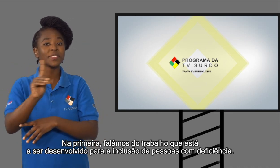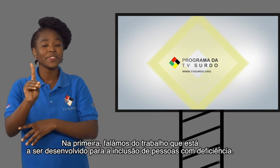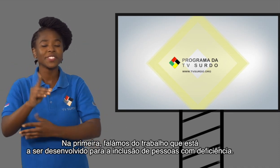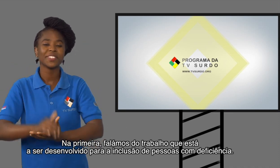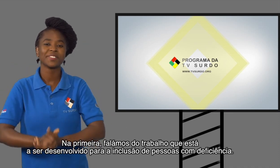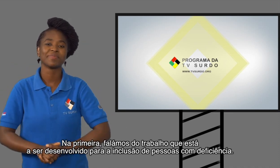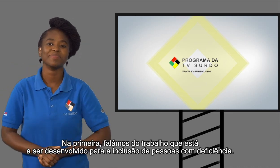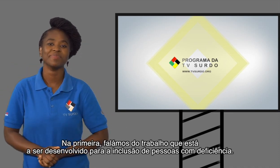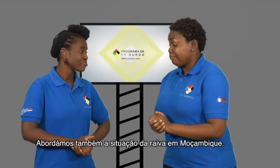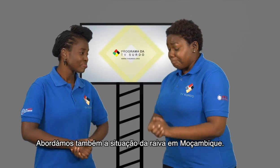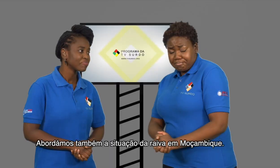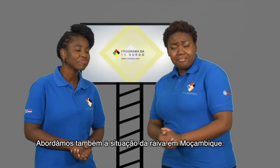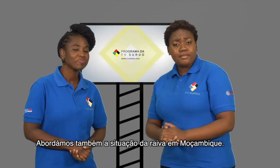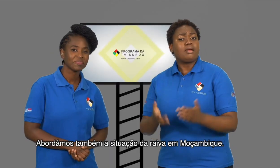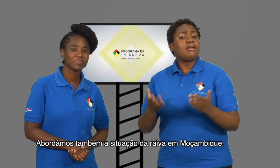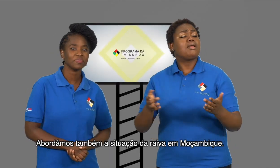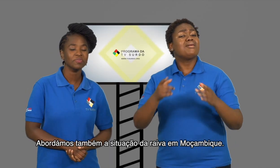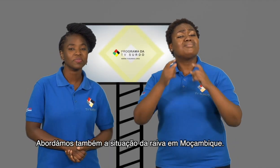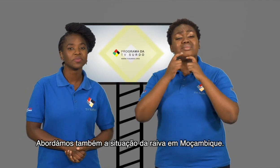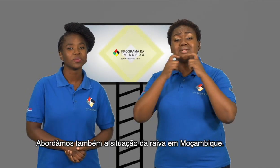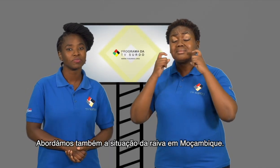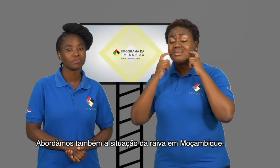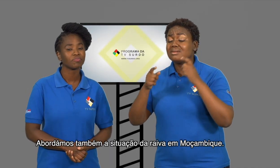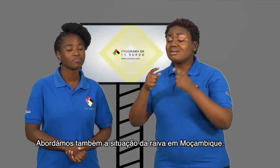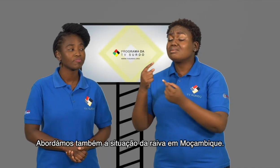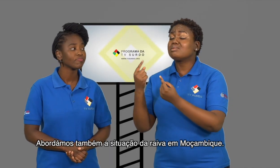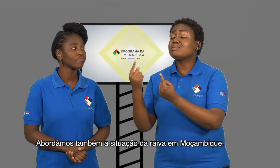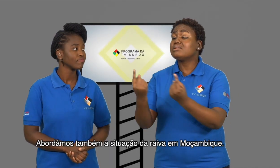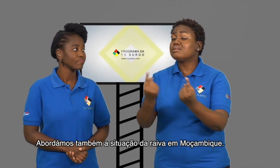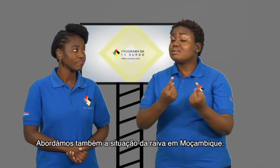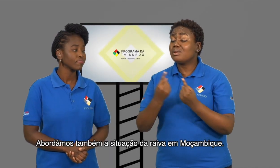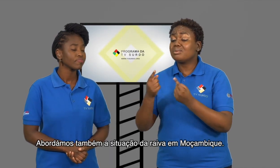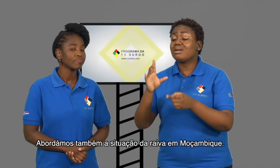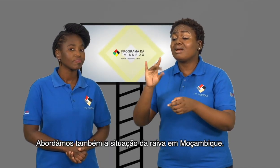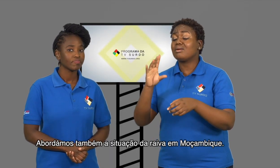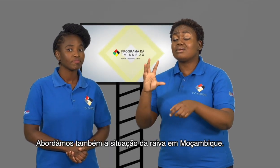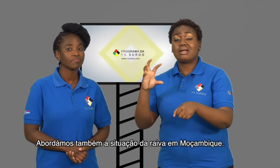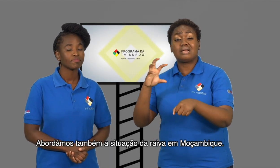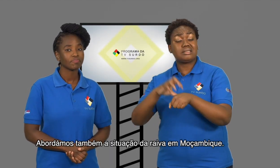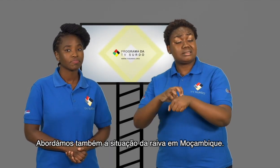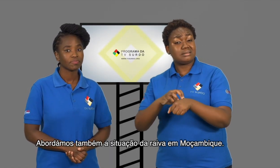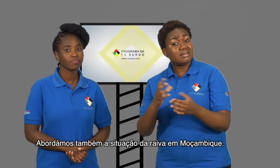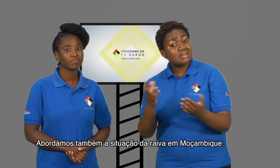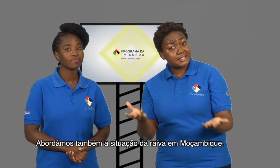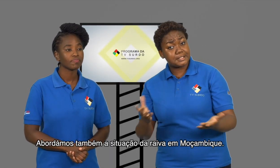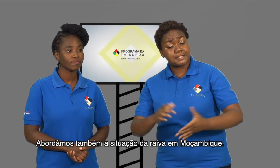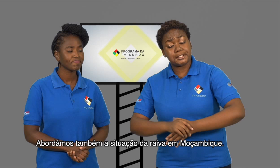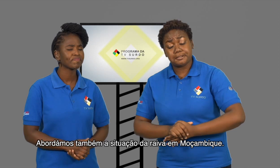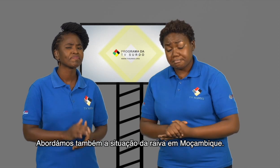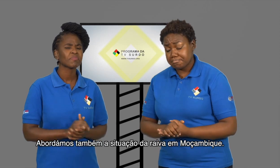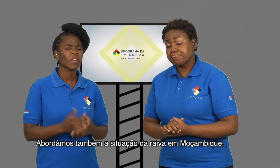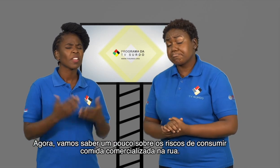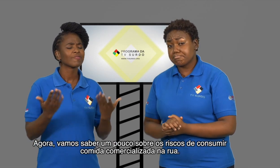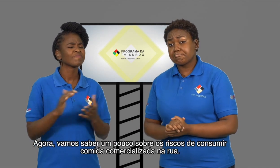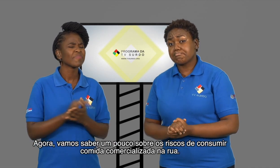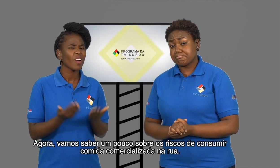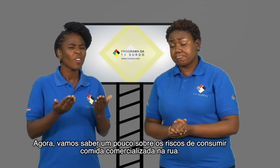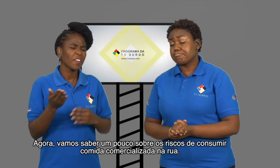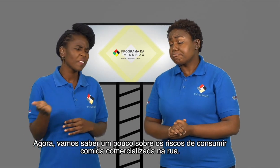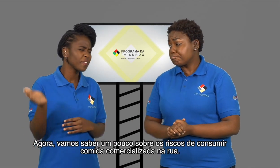pessoas com deficiência. Abordamos também a situação da raiva em Moçambique. Agora